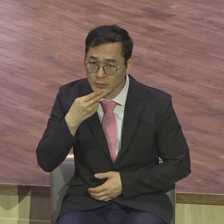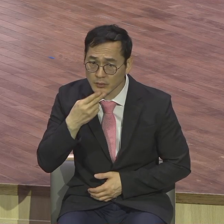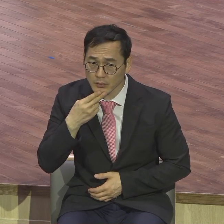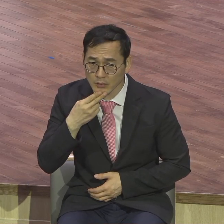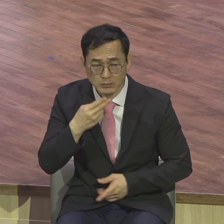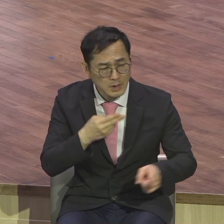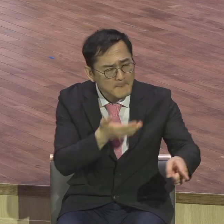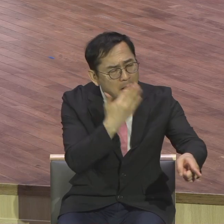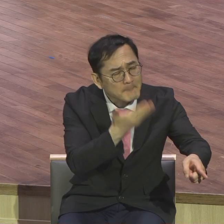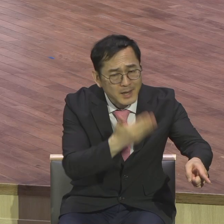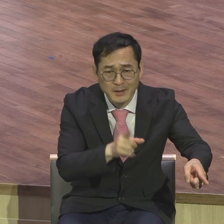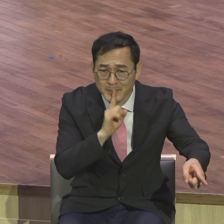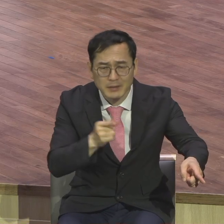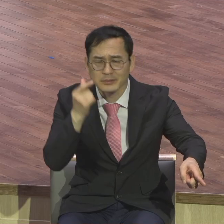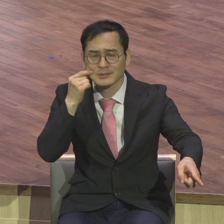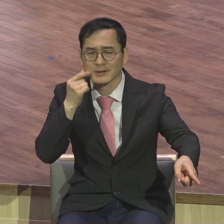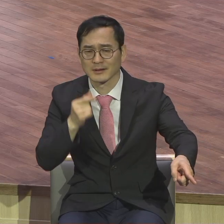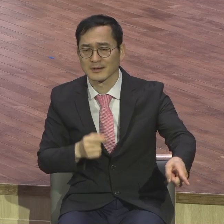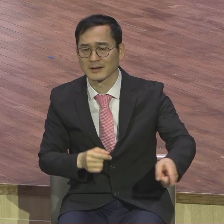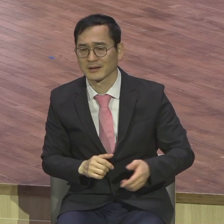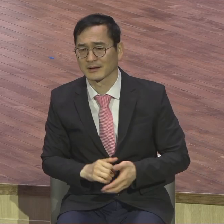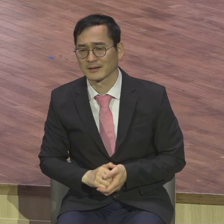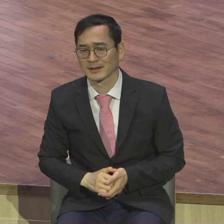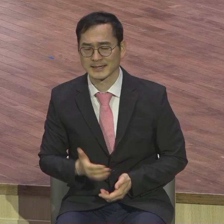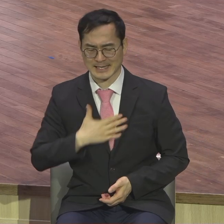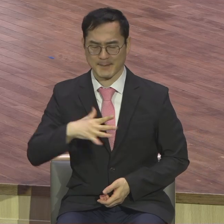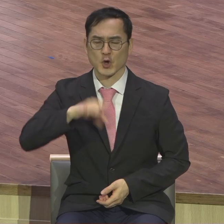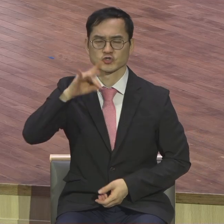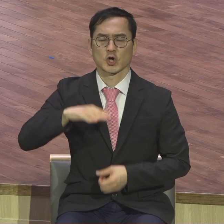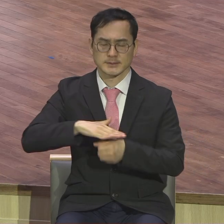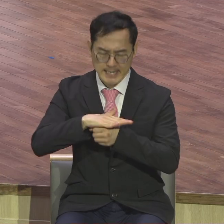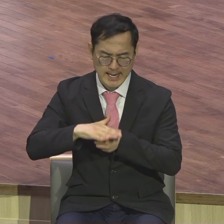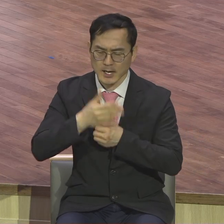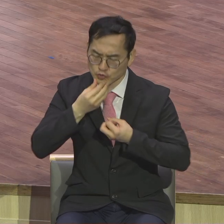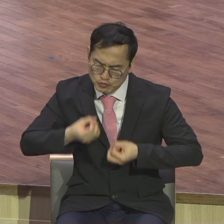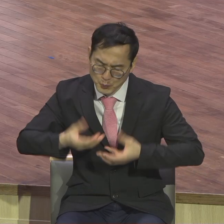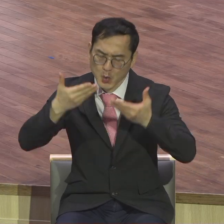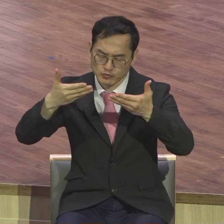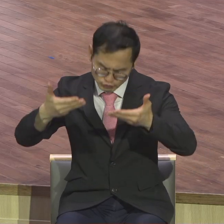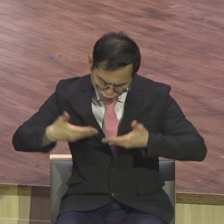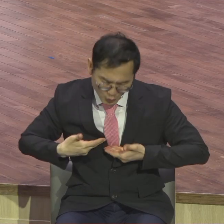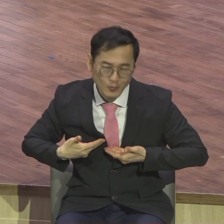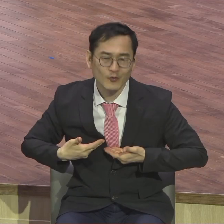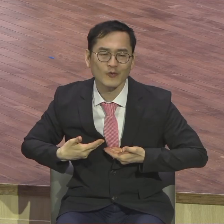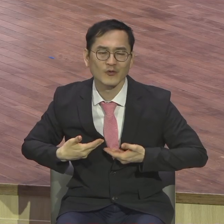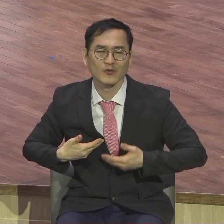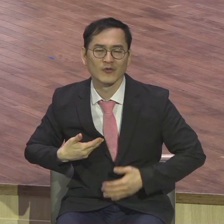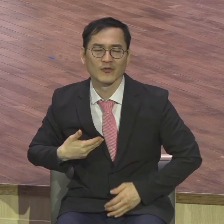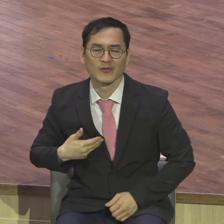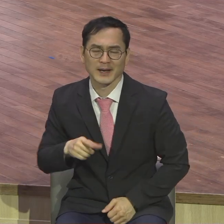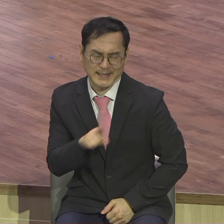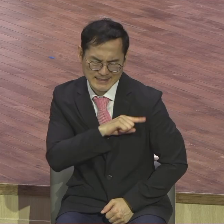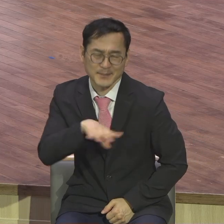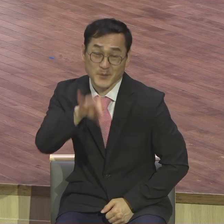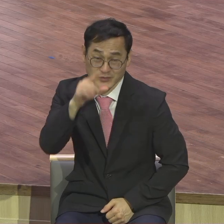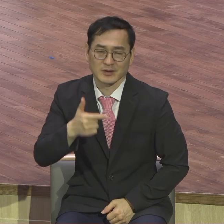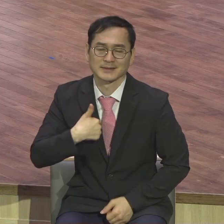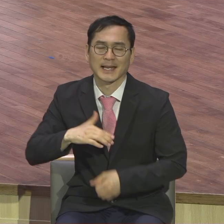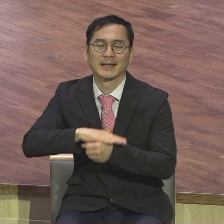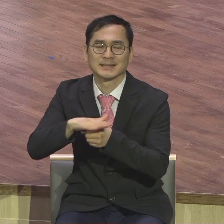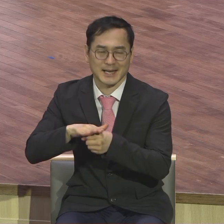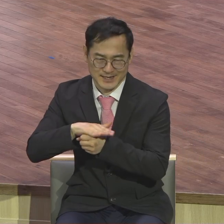빨리 지어받아야 돼요. 자기 자신을 축복하시기 바랍니다. 자기 자신을 사랑해야 돼요.